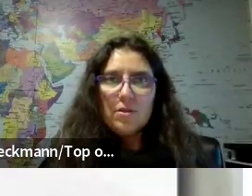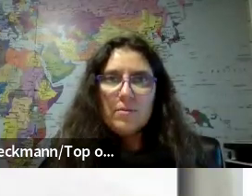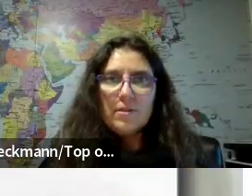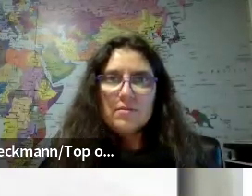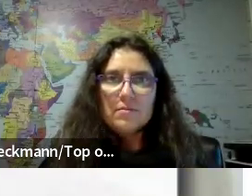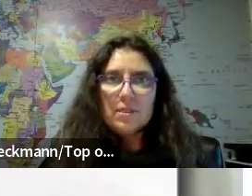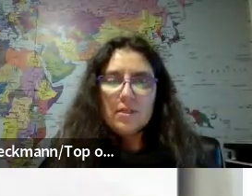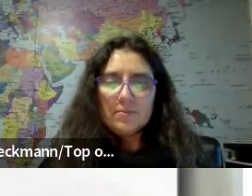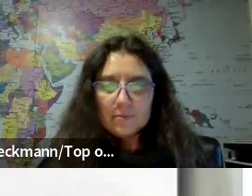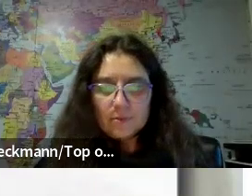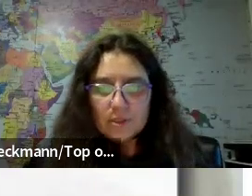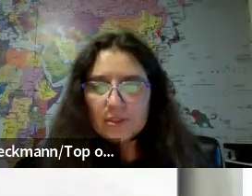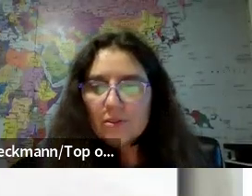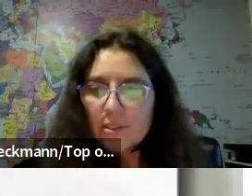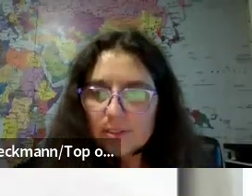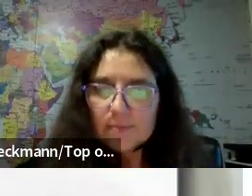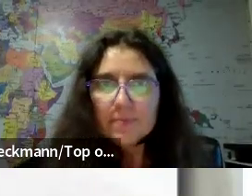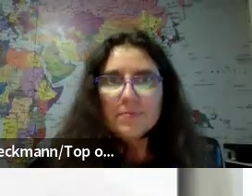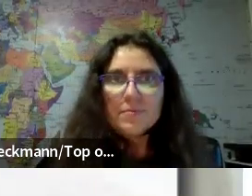Me quedo mal. Saca. Otra vez.